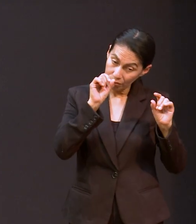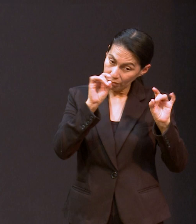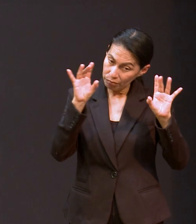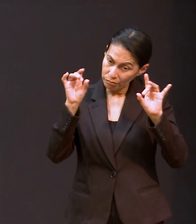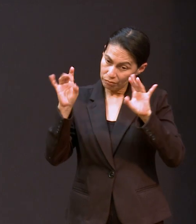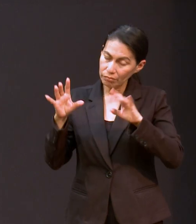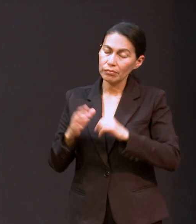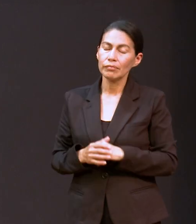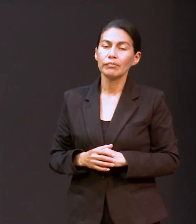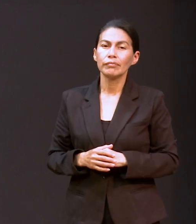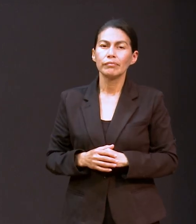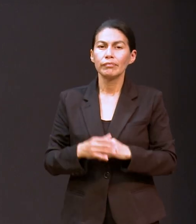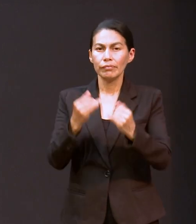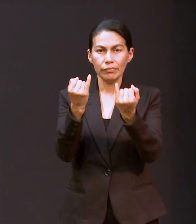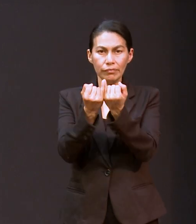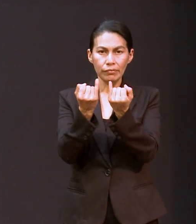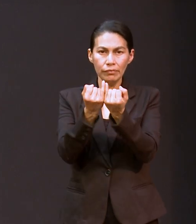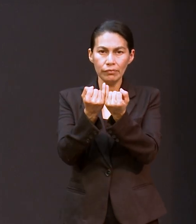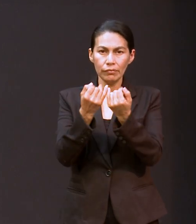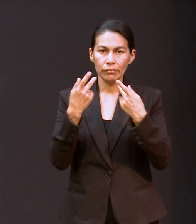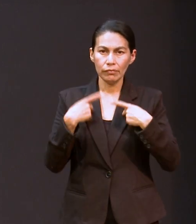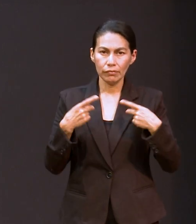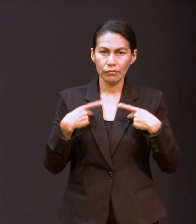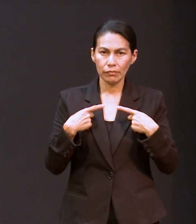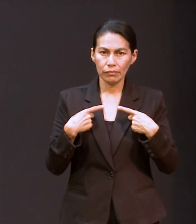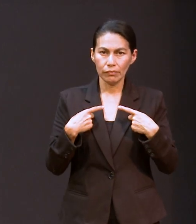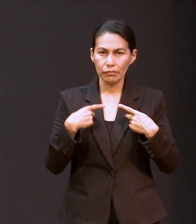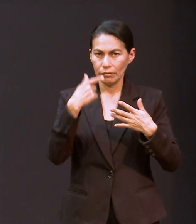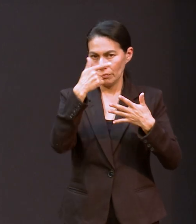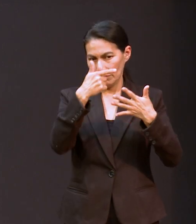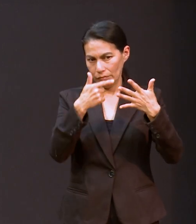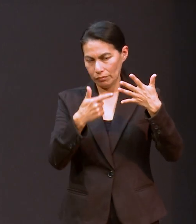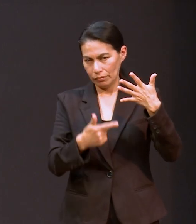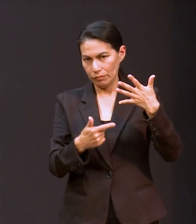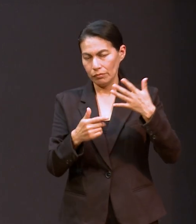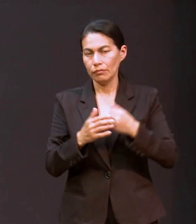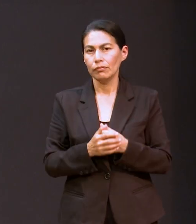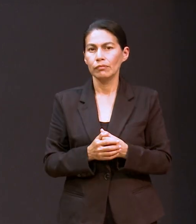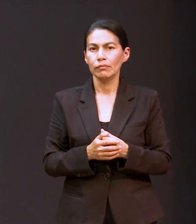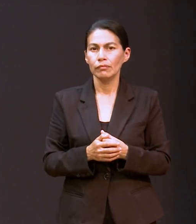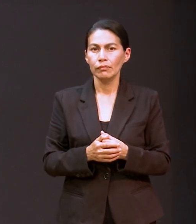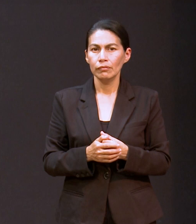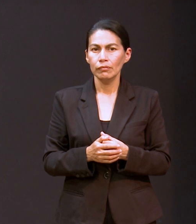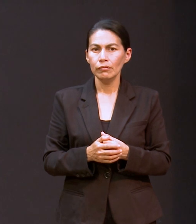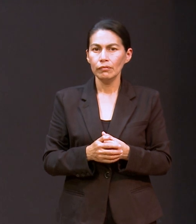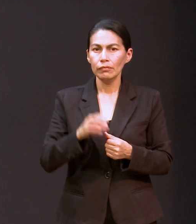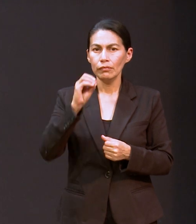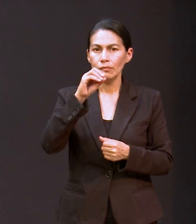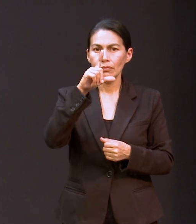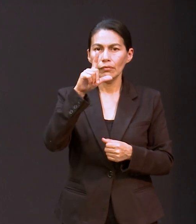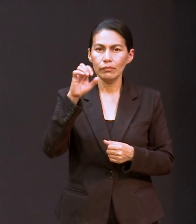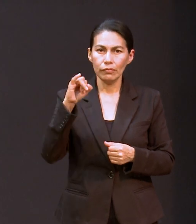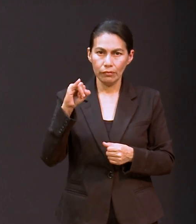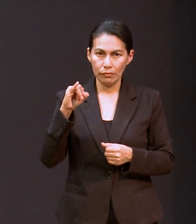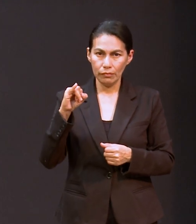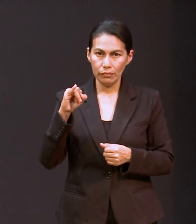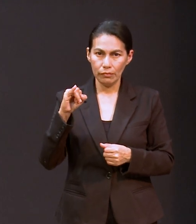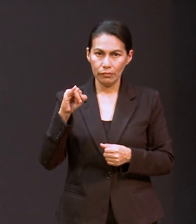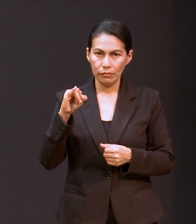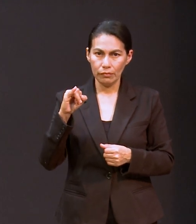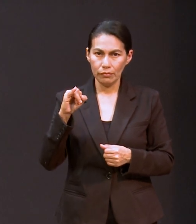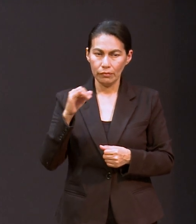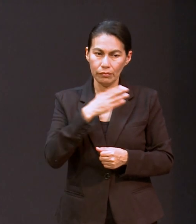también nos han pedido las siguientes personas que han hablado Oli